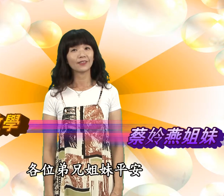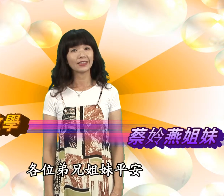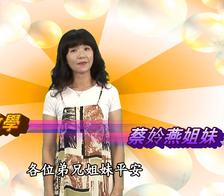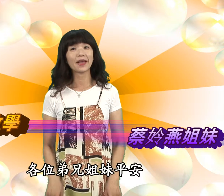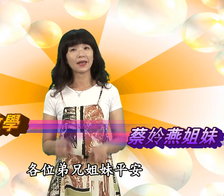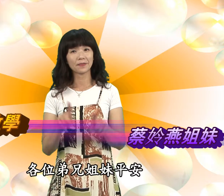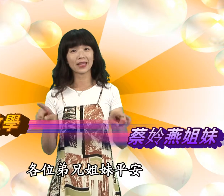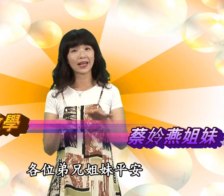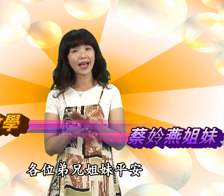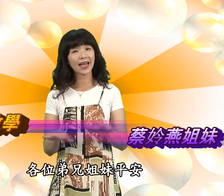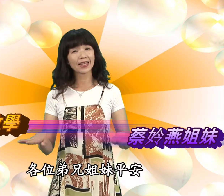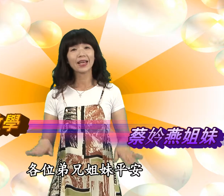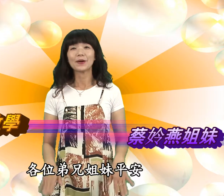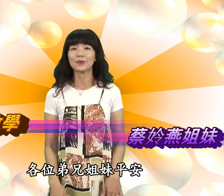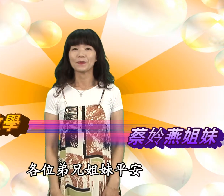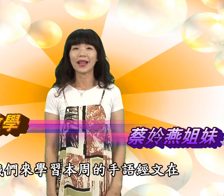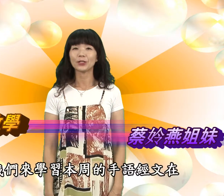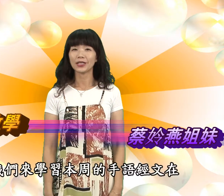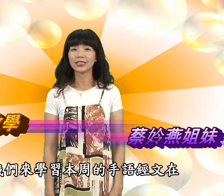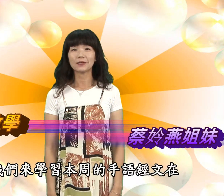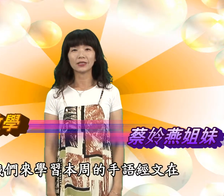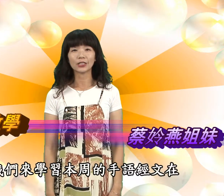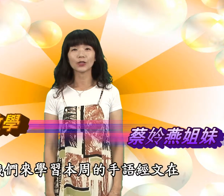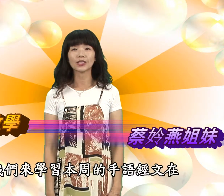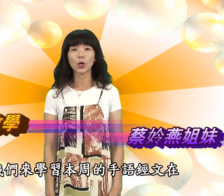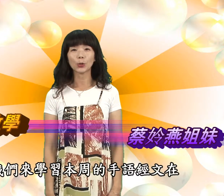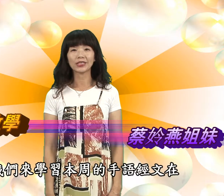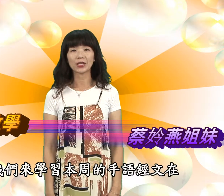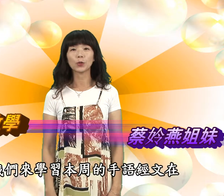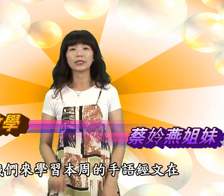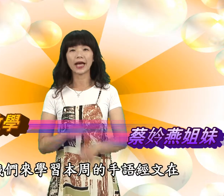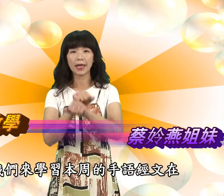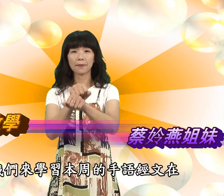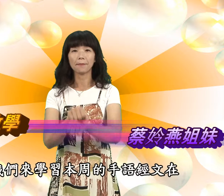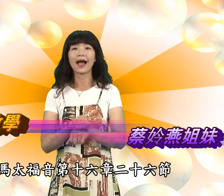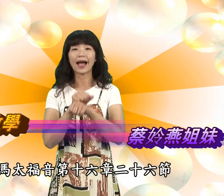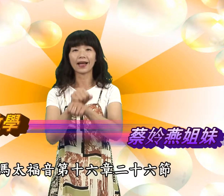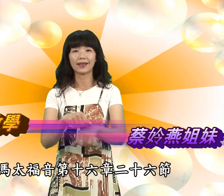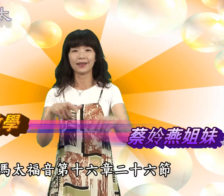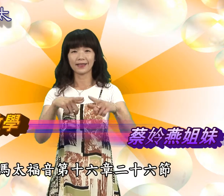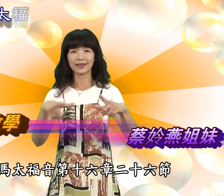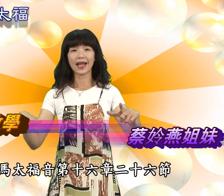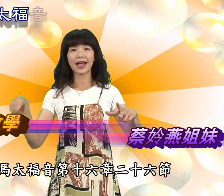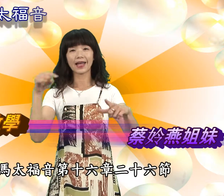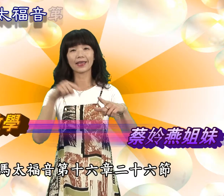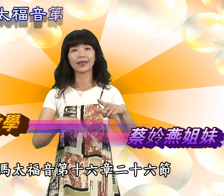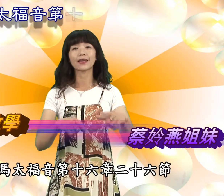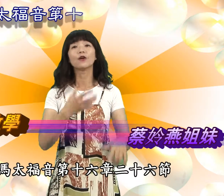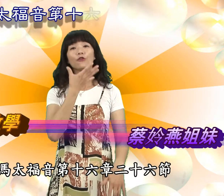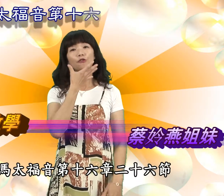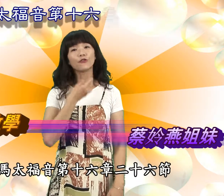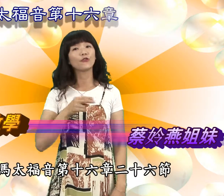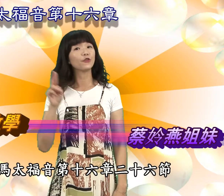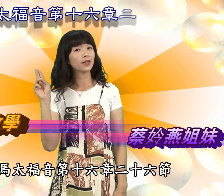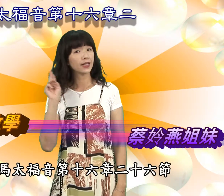各位弟兄姐妹平安，我们来学习本周的手语经文，在马太福